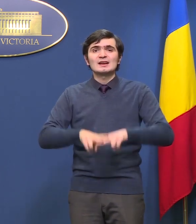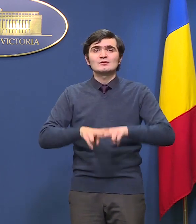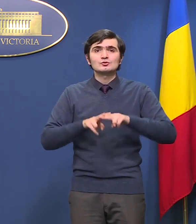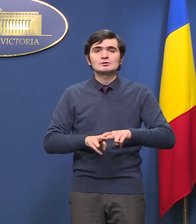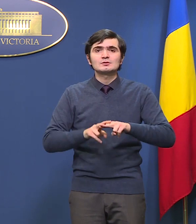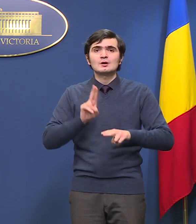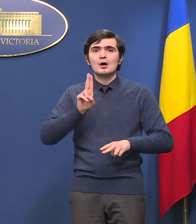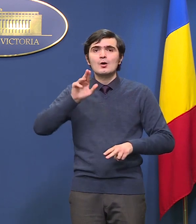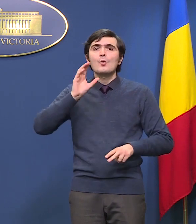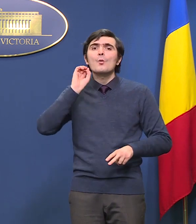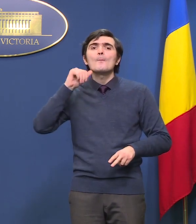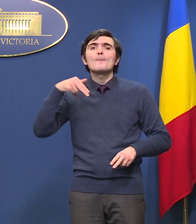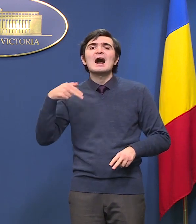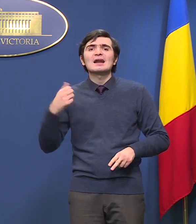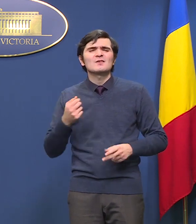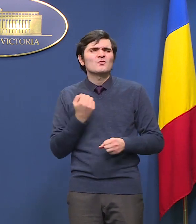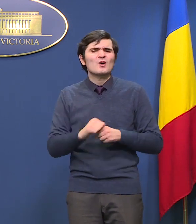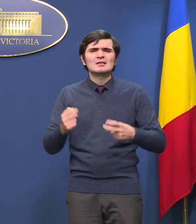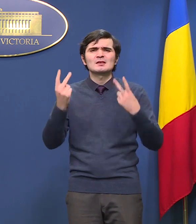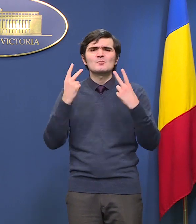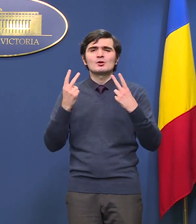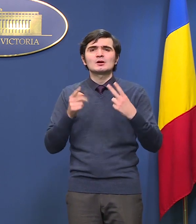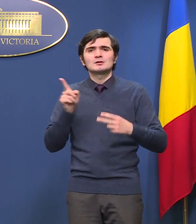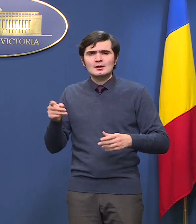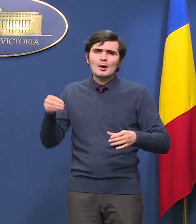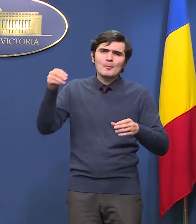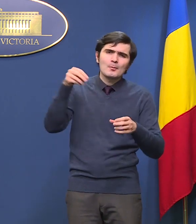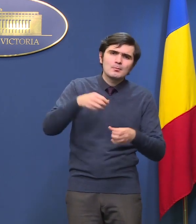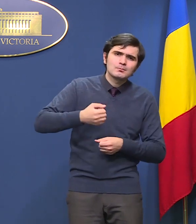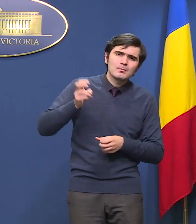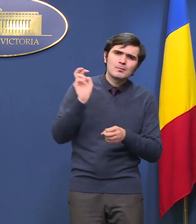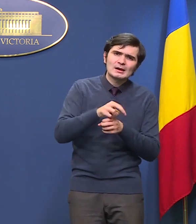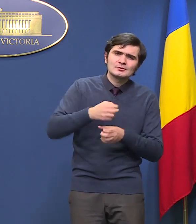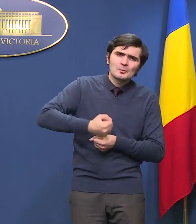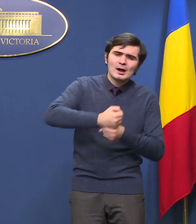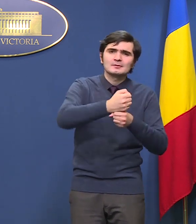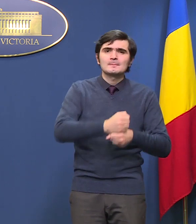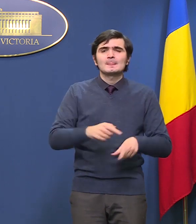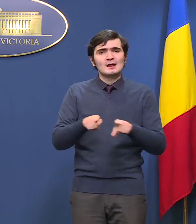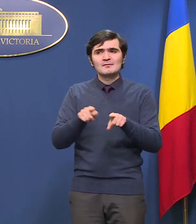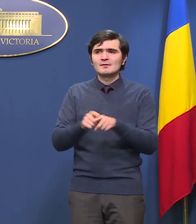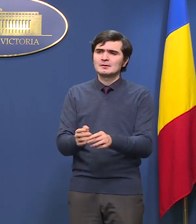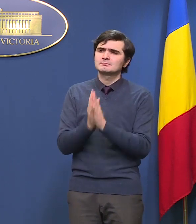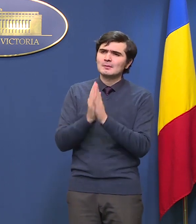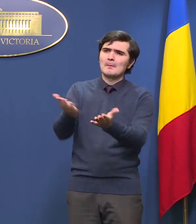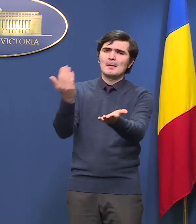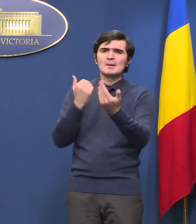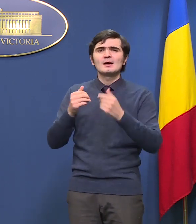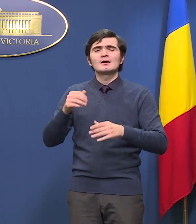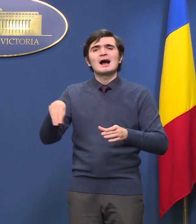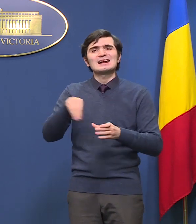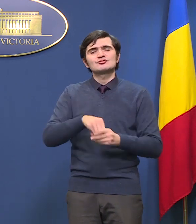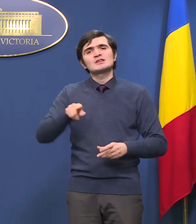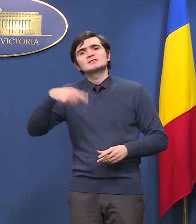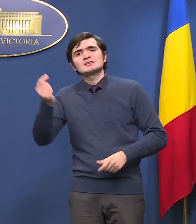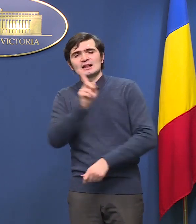utilă și foarte valoroasă și care au pus osul, am apelat la angajați din alte spitale care nu